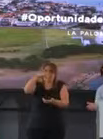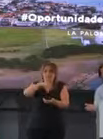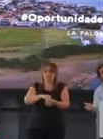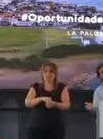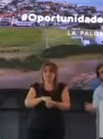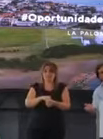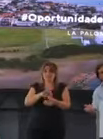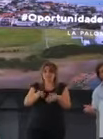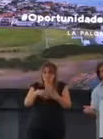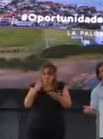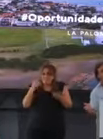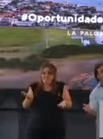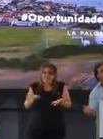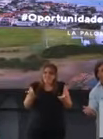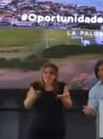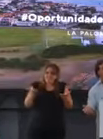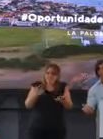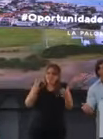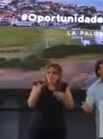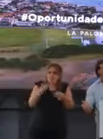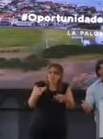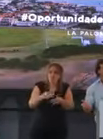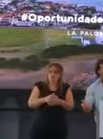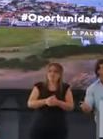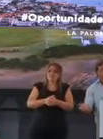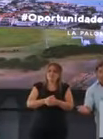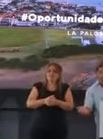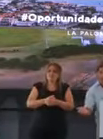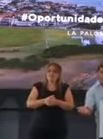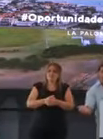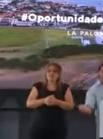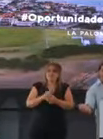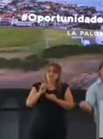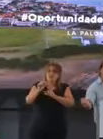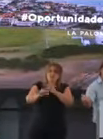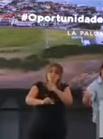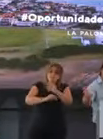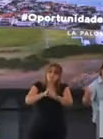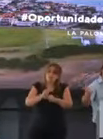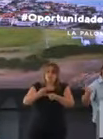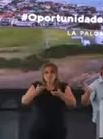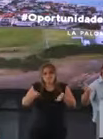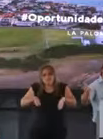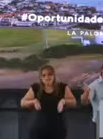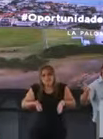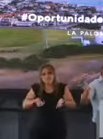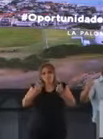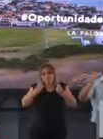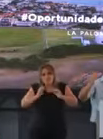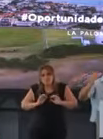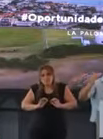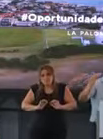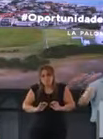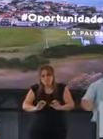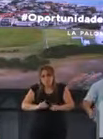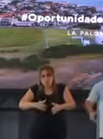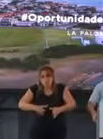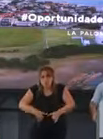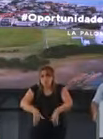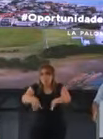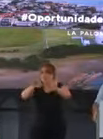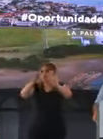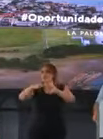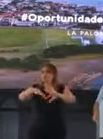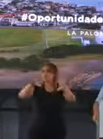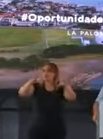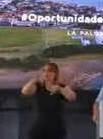Y después uno dice, está preparado, está pronto. Y lo va agarrando de atrás y lo suelta. Y ahí hay como sentimientos